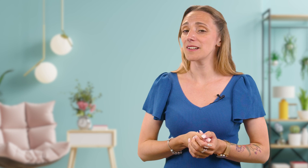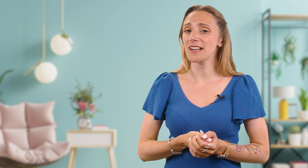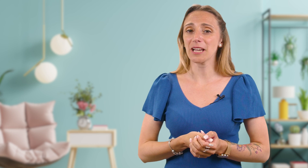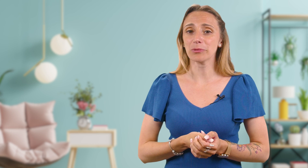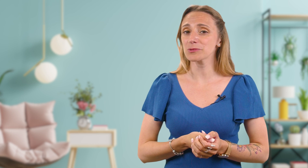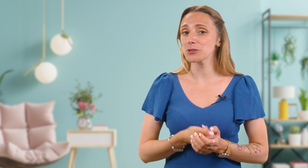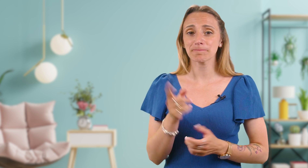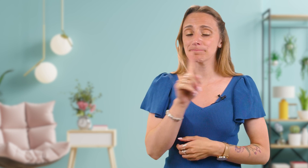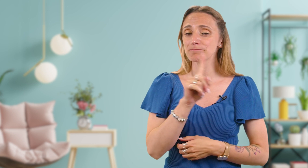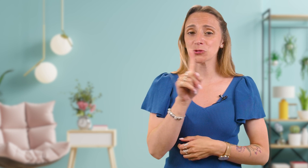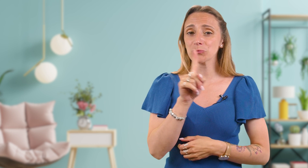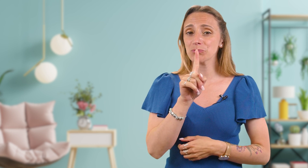La réponse, non.